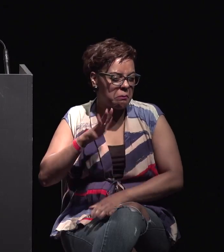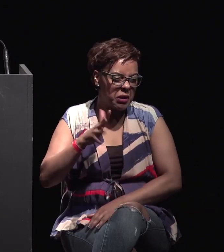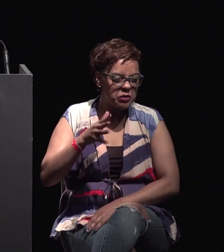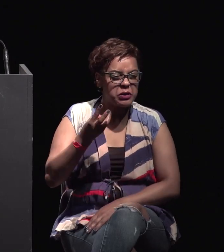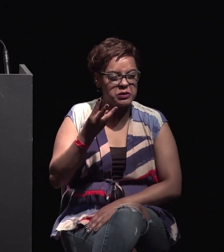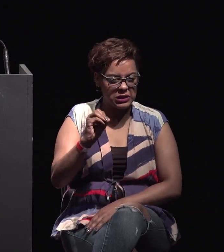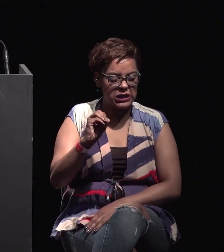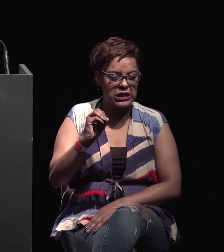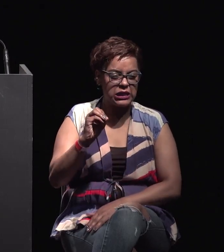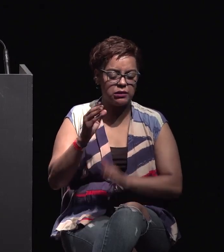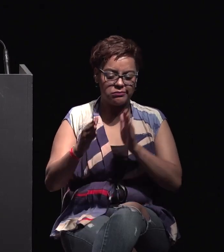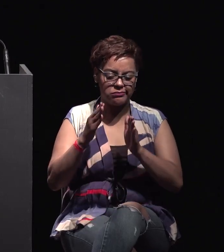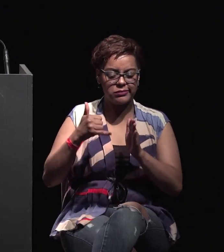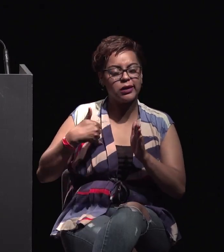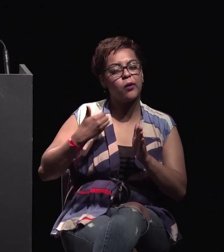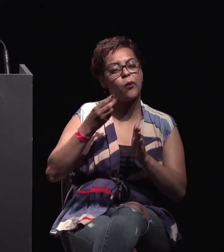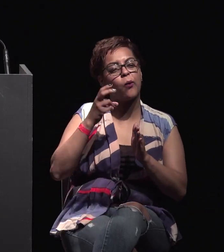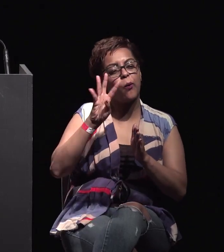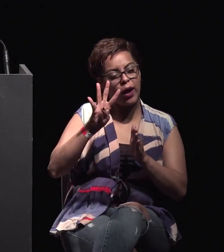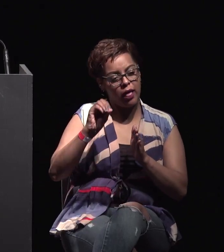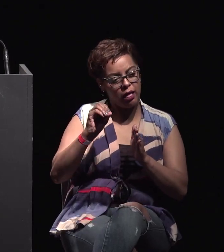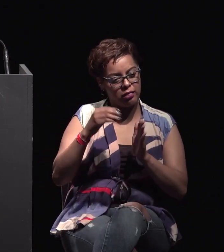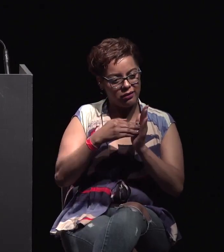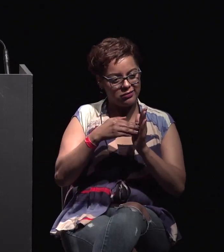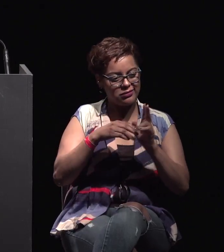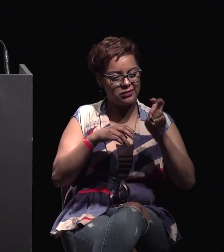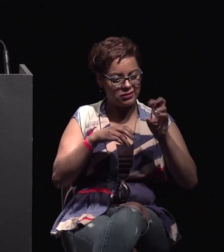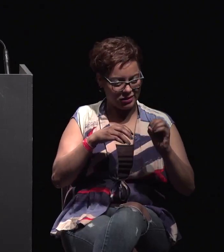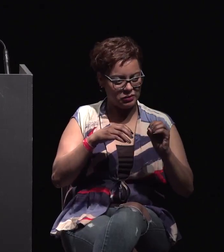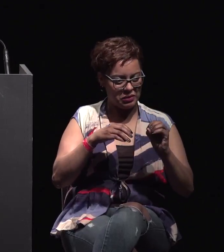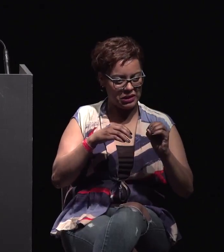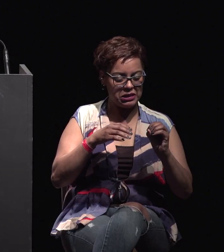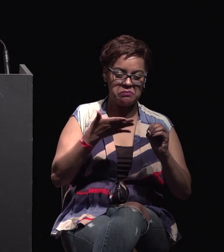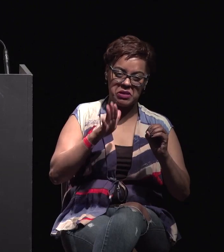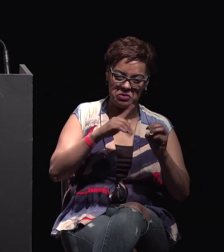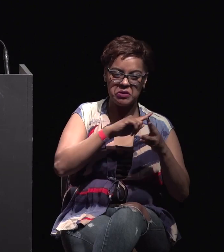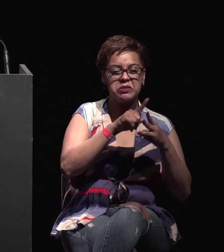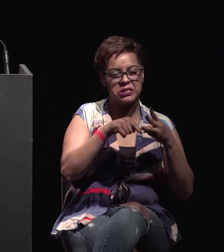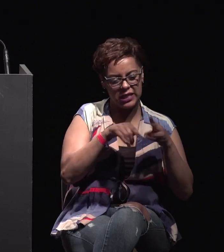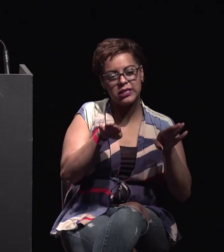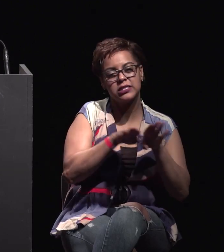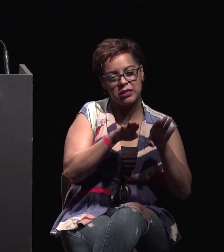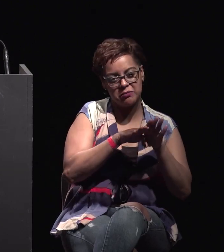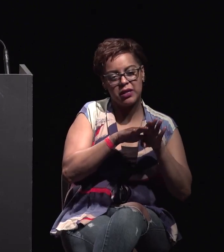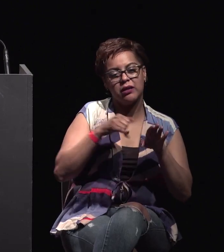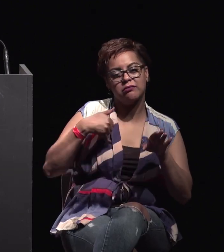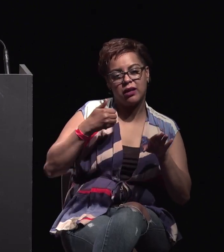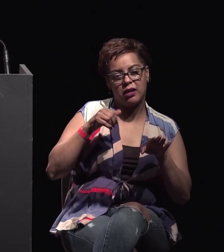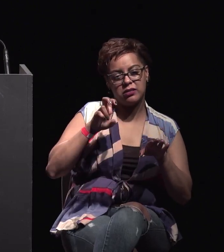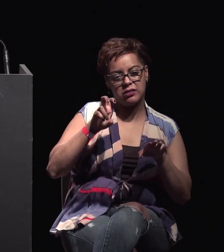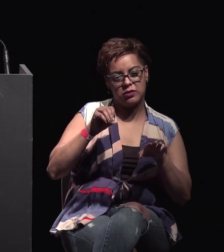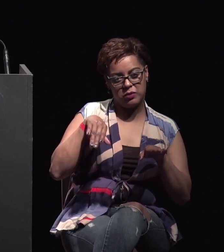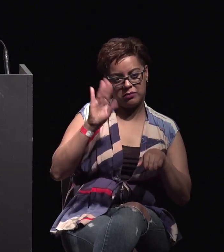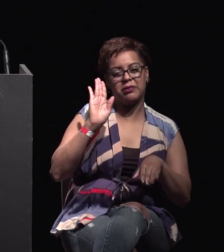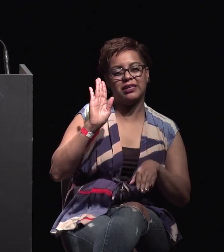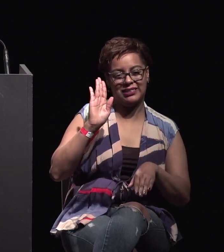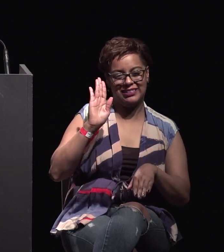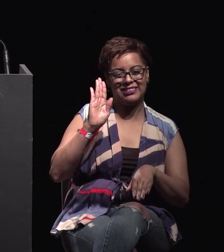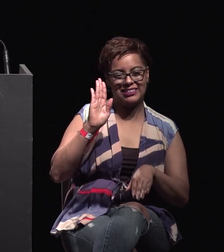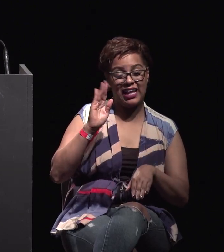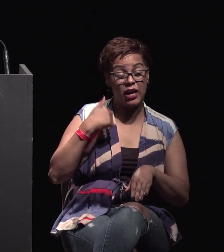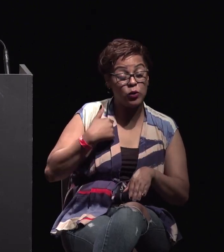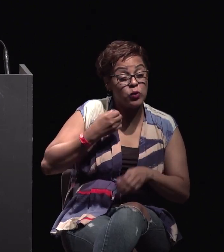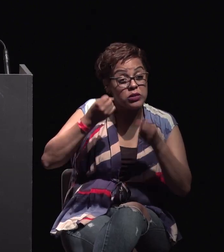4 entre 40 e 50 anos, e mais umas 3 com mais de 50. Eu falo de